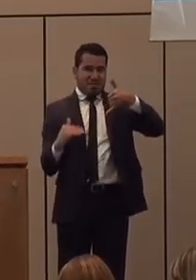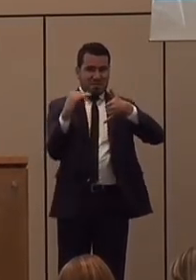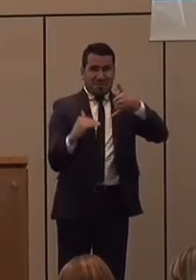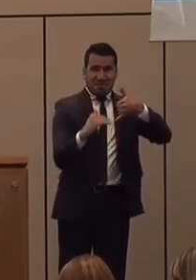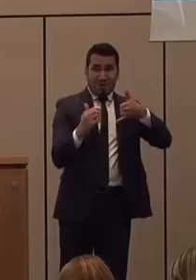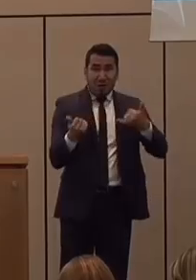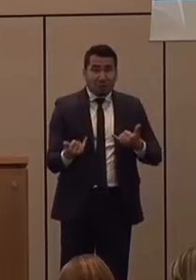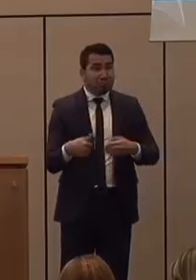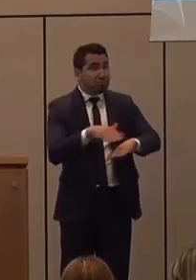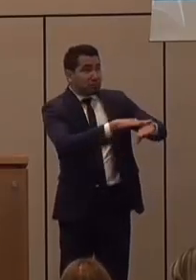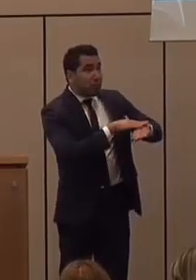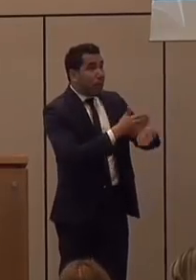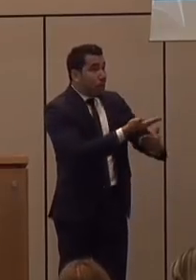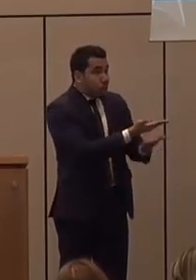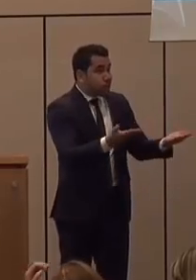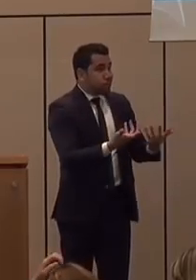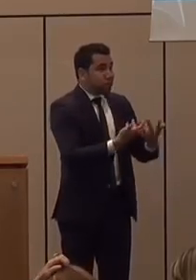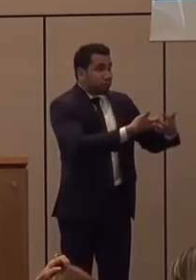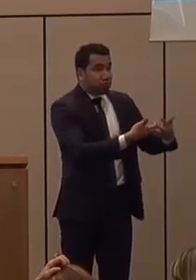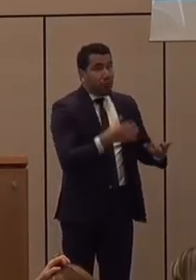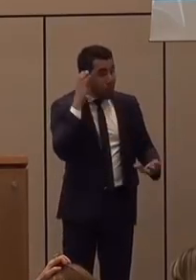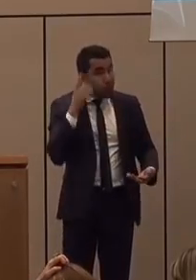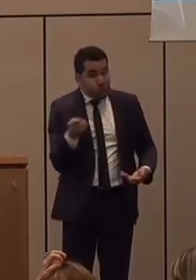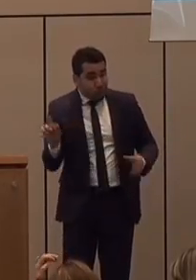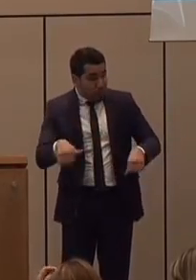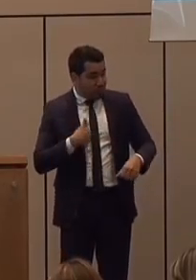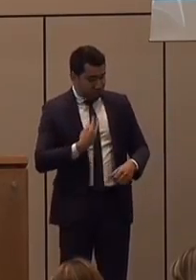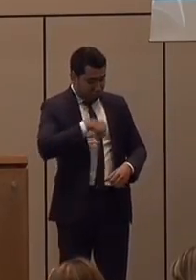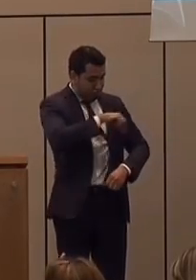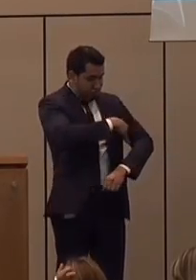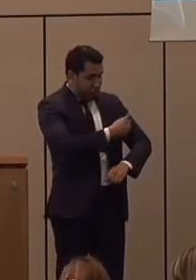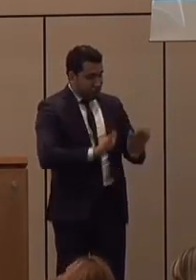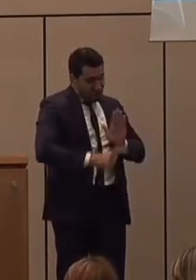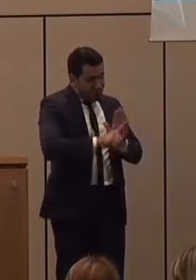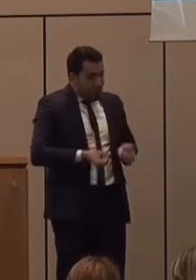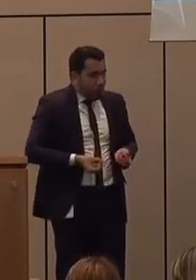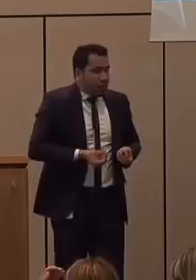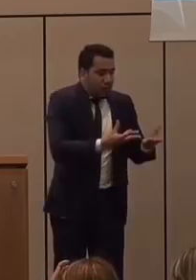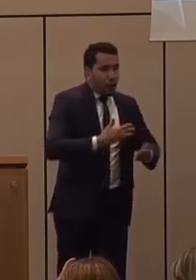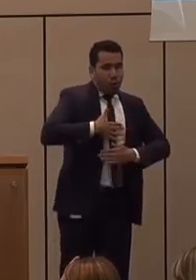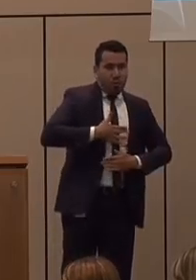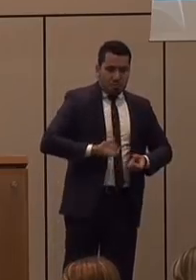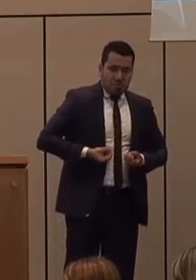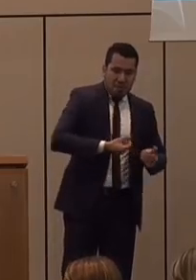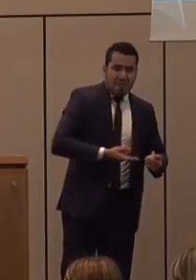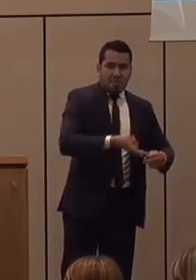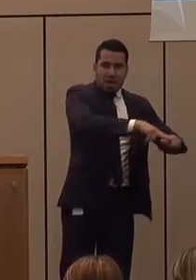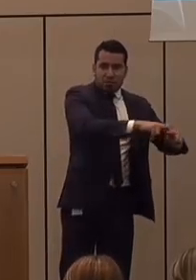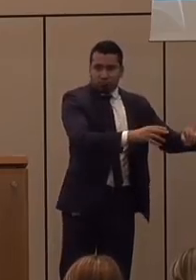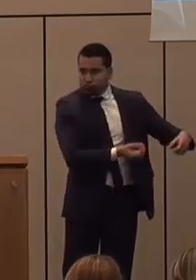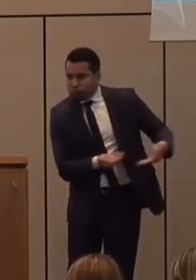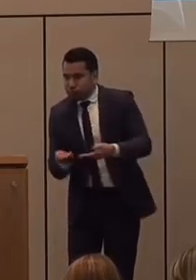empiecen a aprovechar esos beneficios que trae la ley en materia de renta por ejemplo